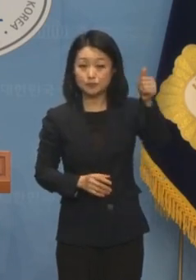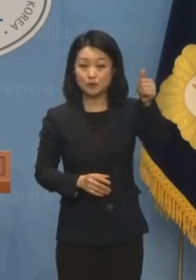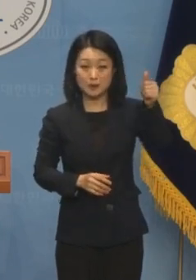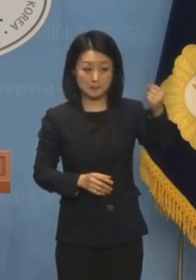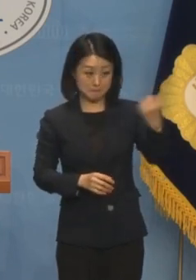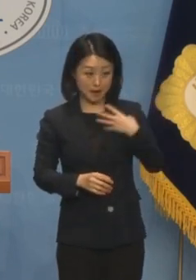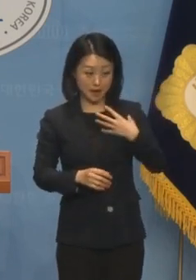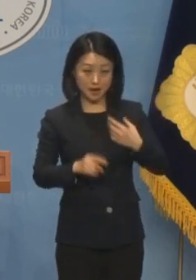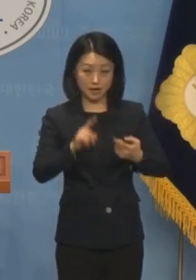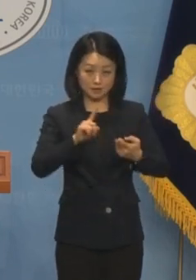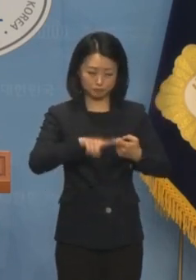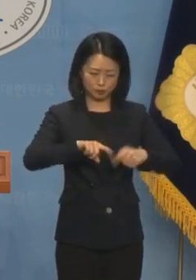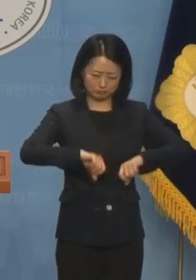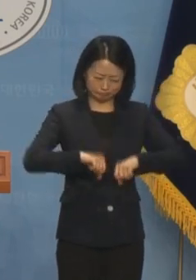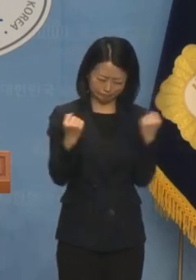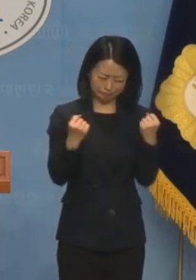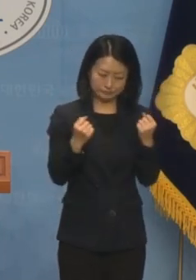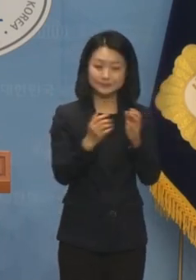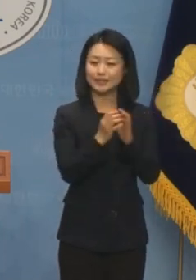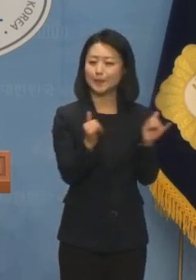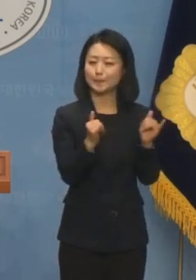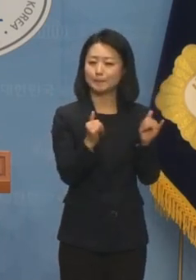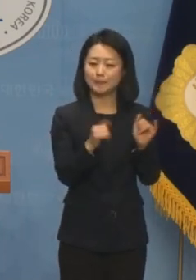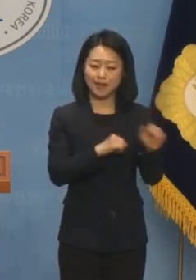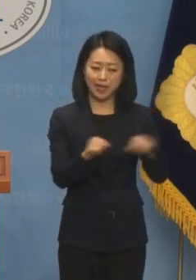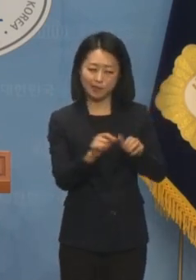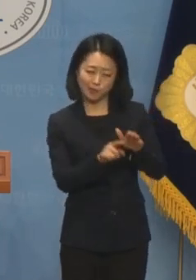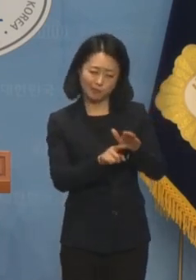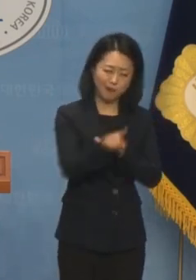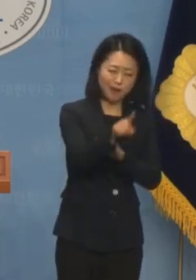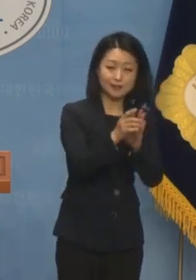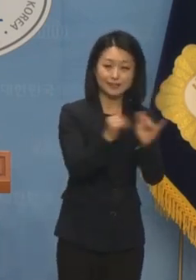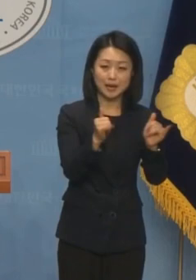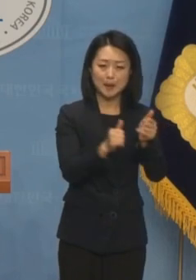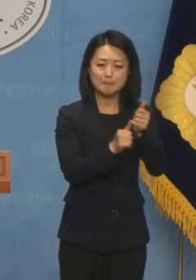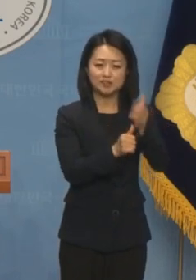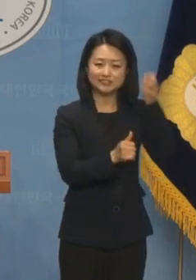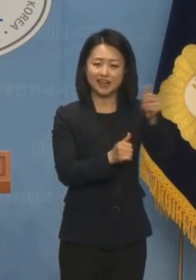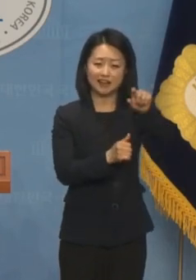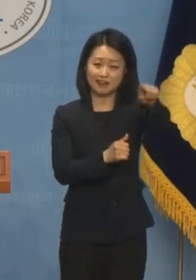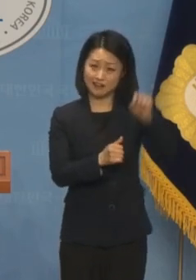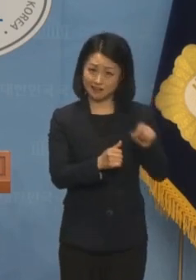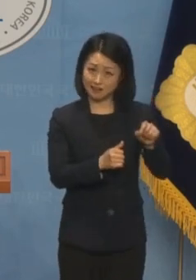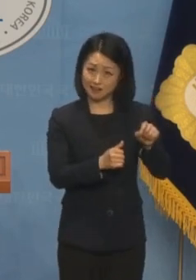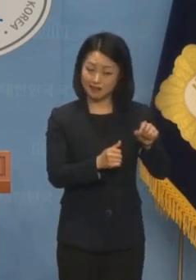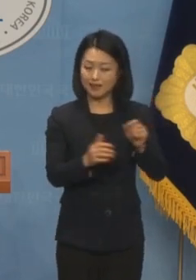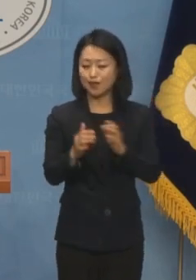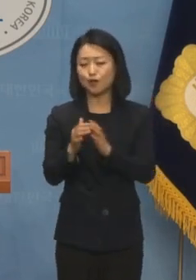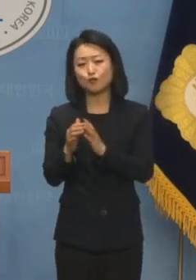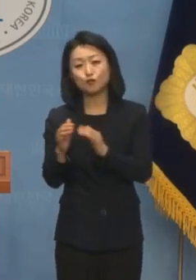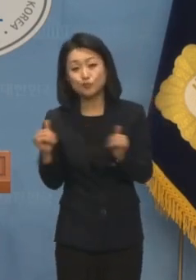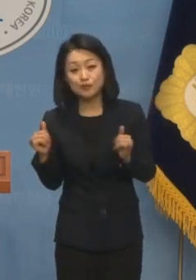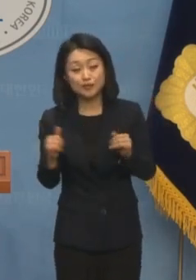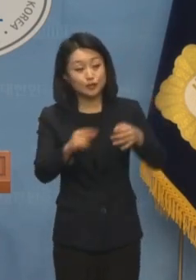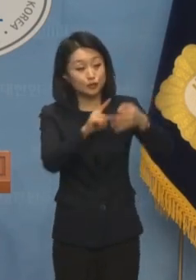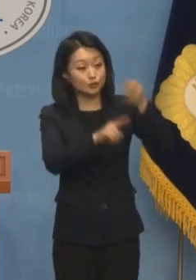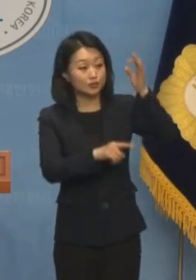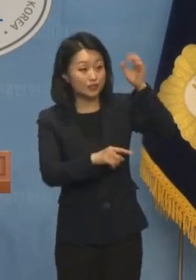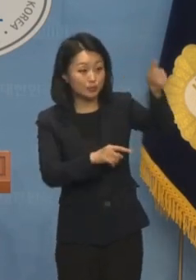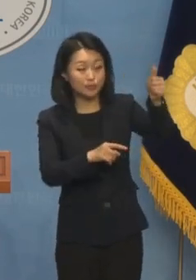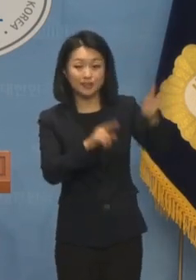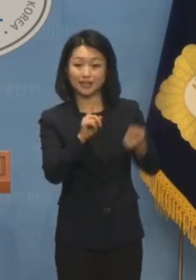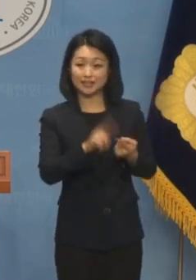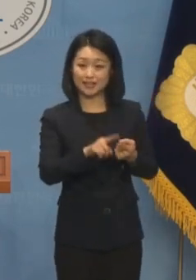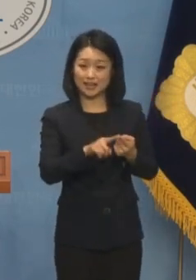말에 무조건 복종하는 사람, 행동대장 같은 인사를 비서실장으로 삼는다면 국민은 윤석열 대통령에